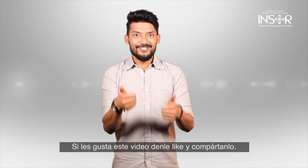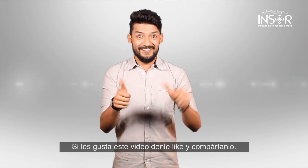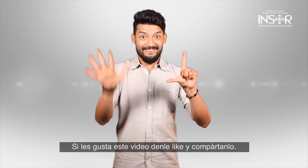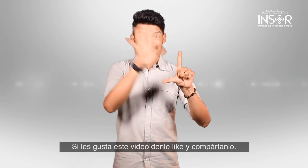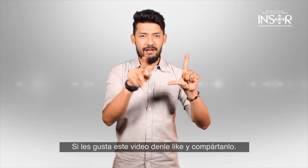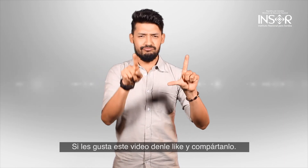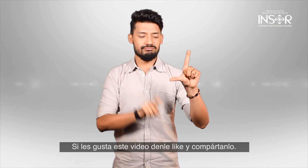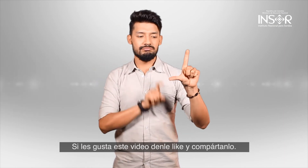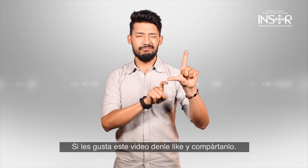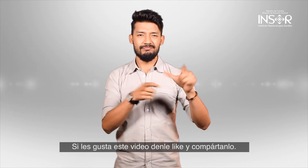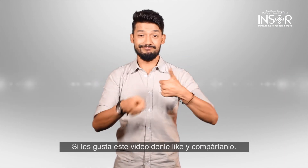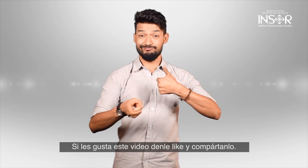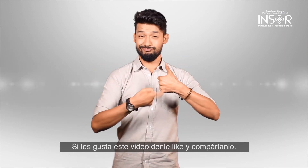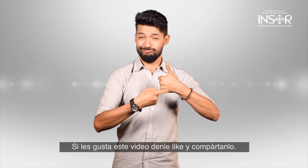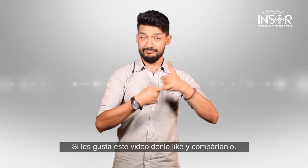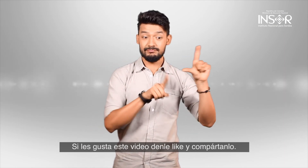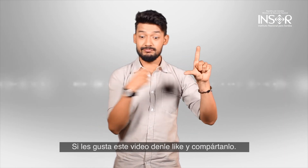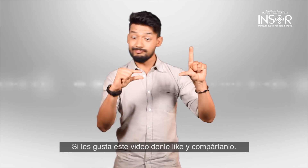Si les gusta este video denle like y compartanlo